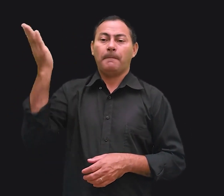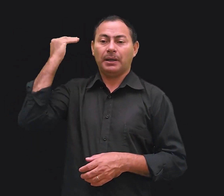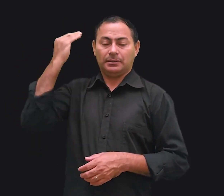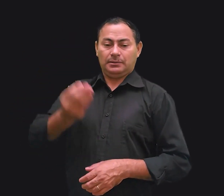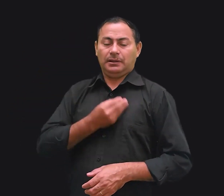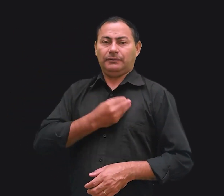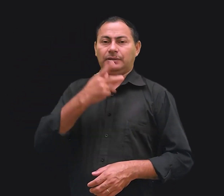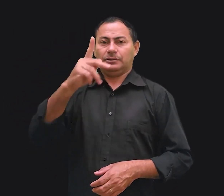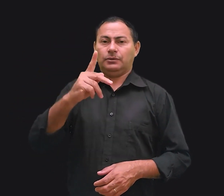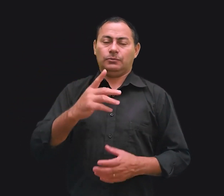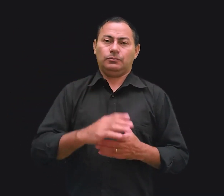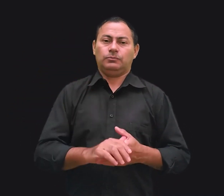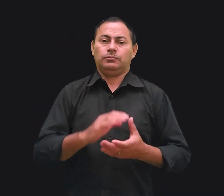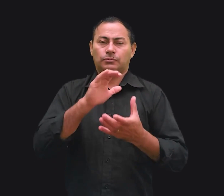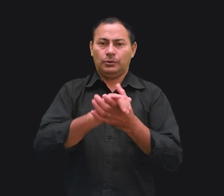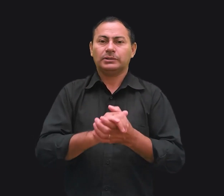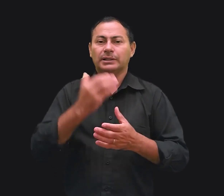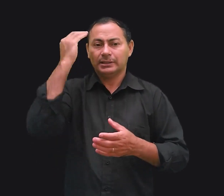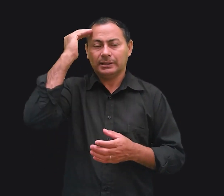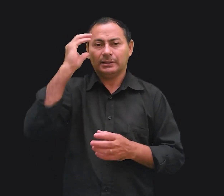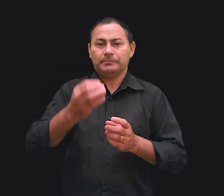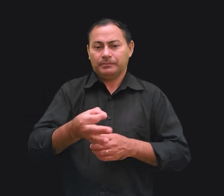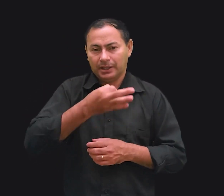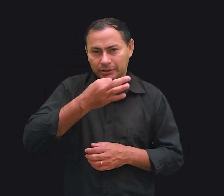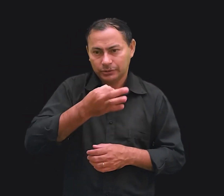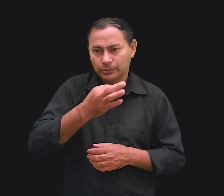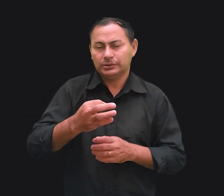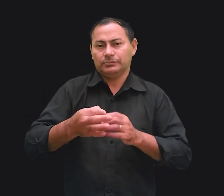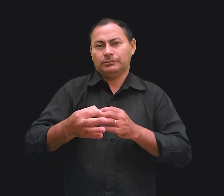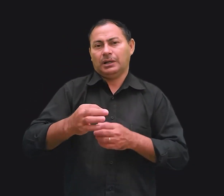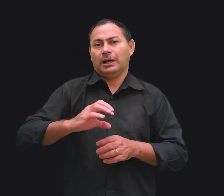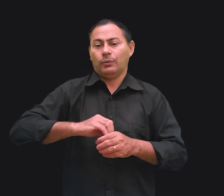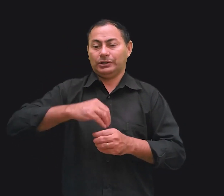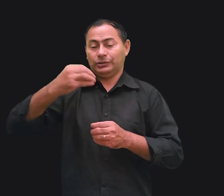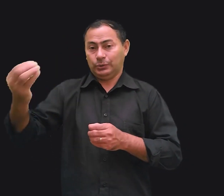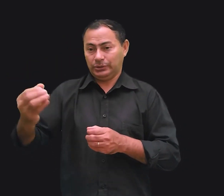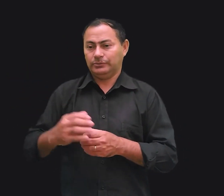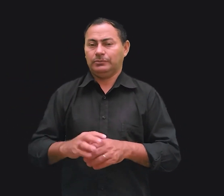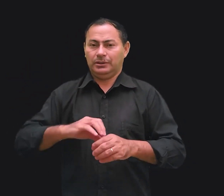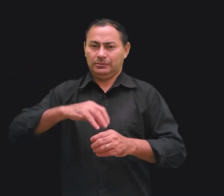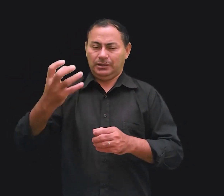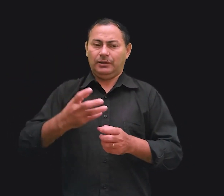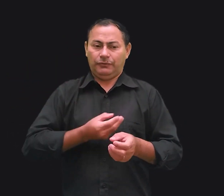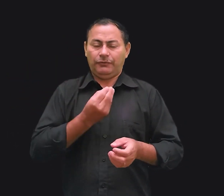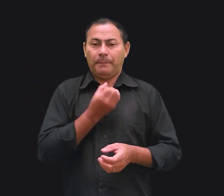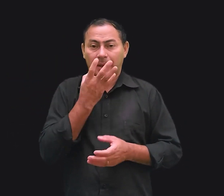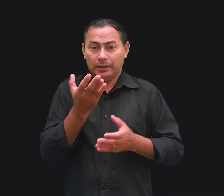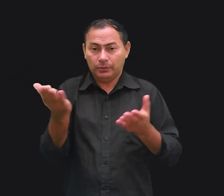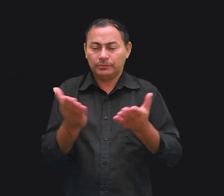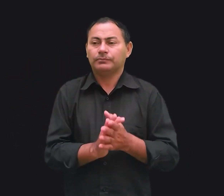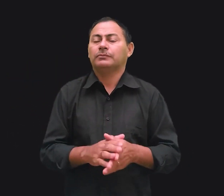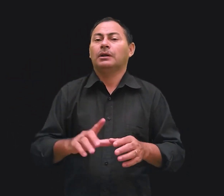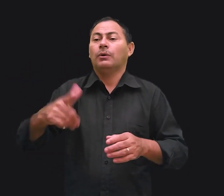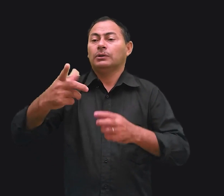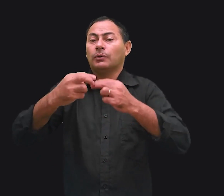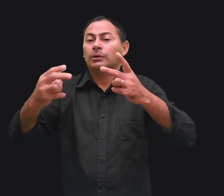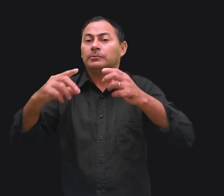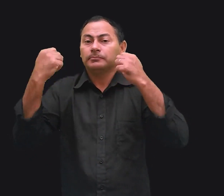do passado na vida do seu cônjuge para entender as atitudes dele hoje e poder viver bem com ele. Outra coisa para a